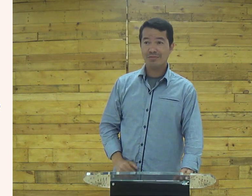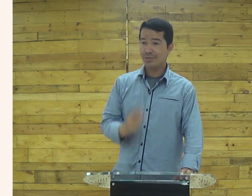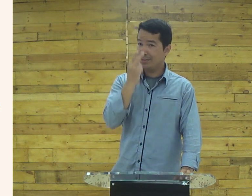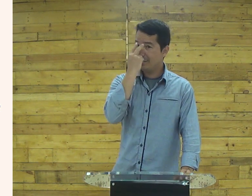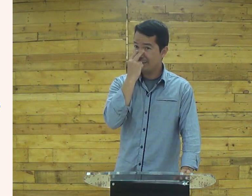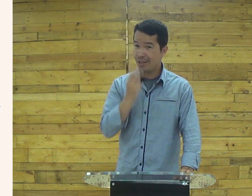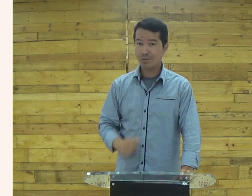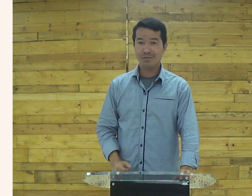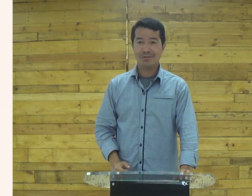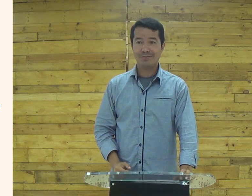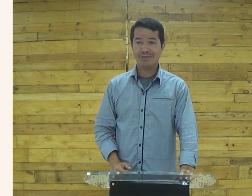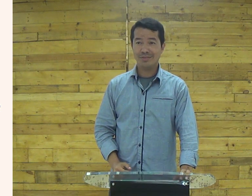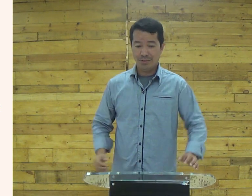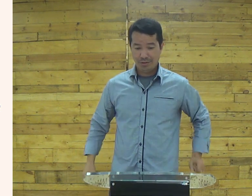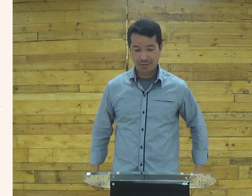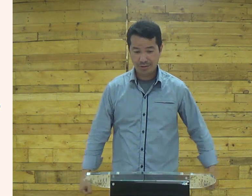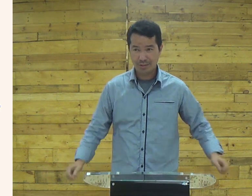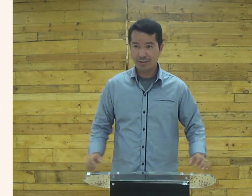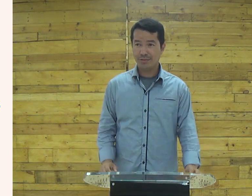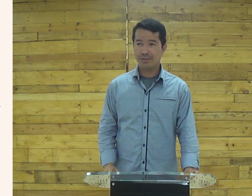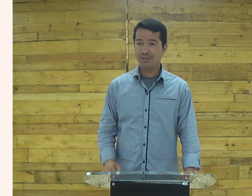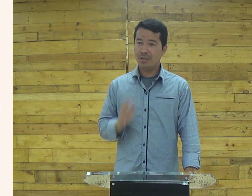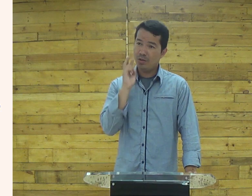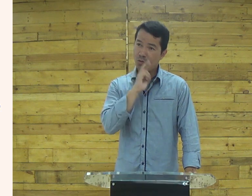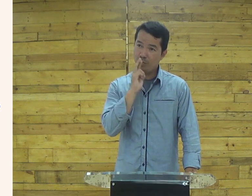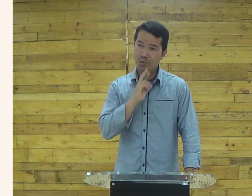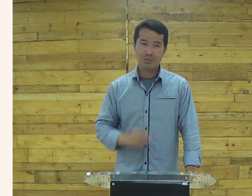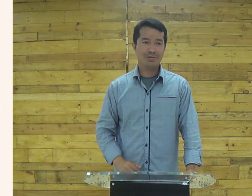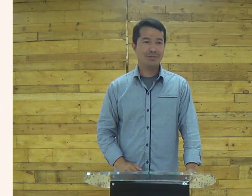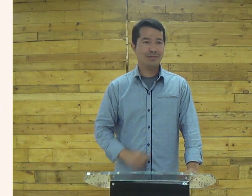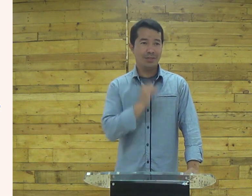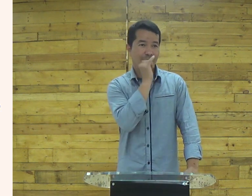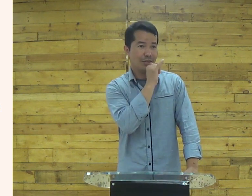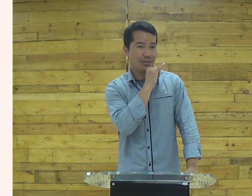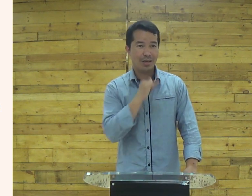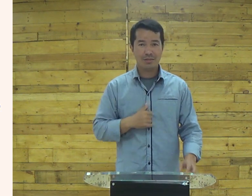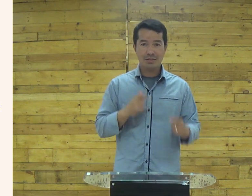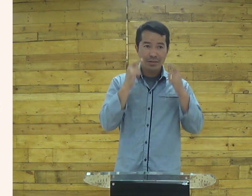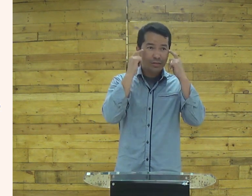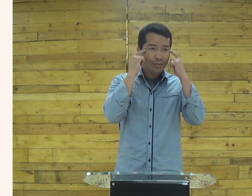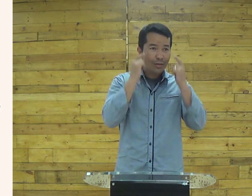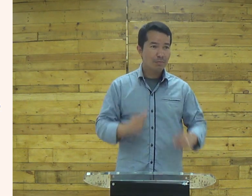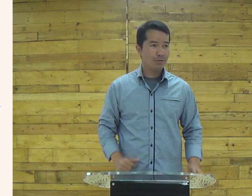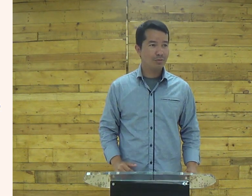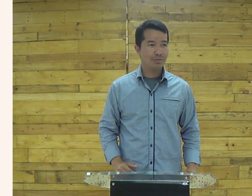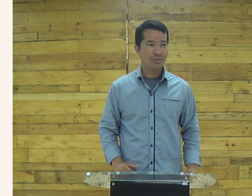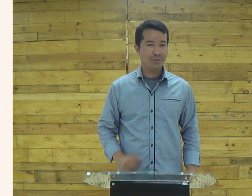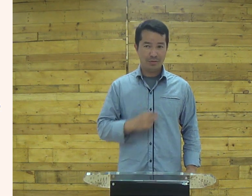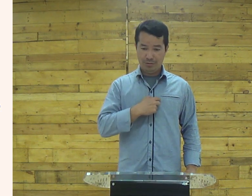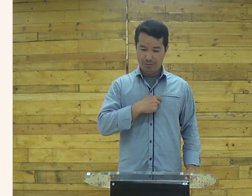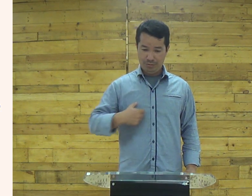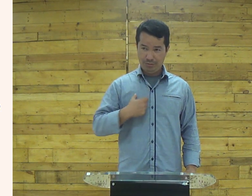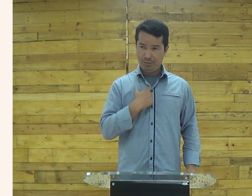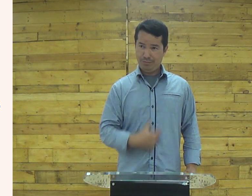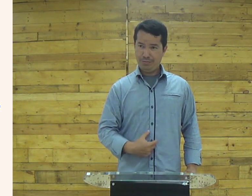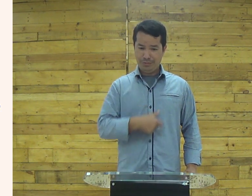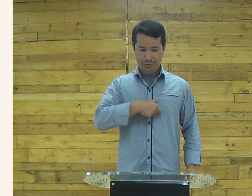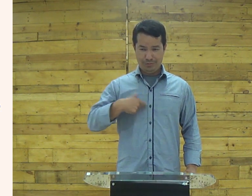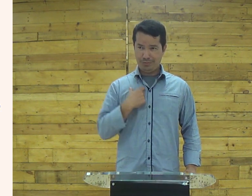Surdos, cegos, cadeirantes, todas as pessoas, de todas as culturas e